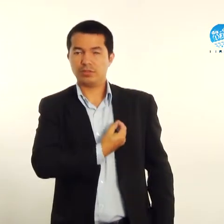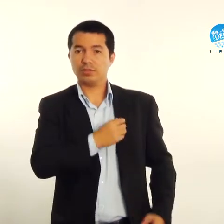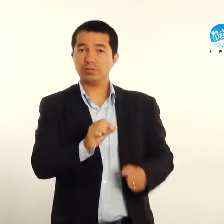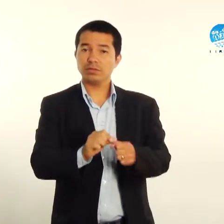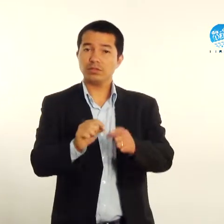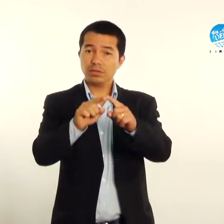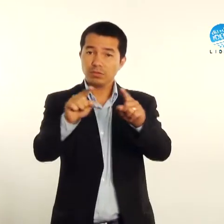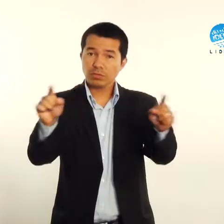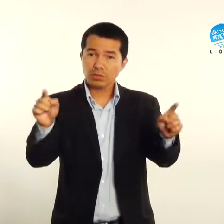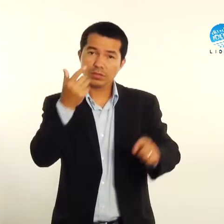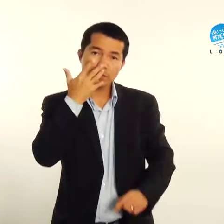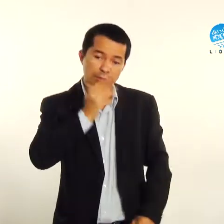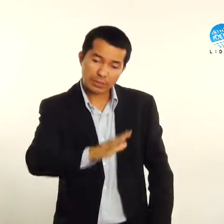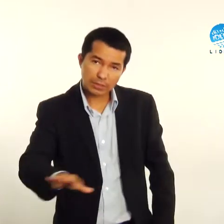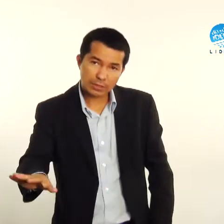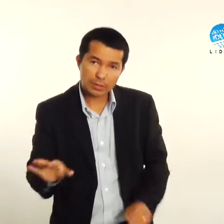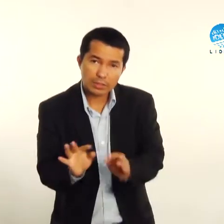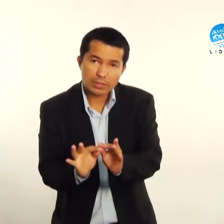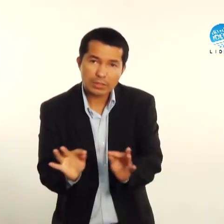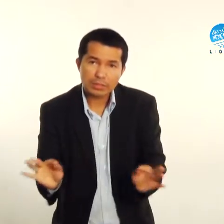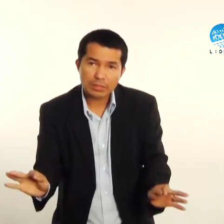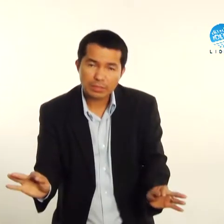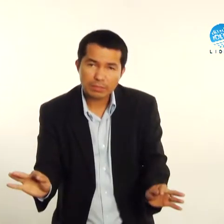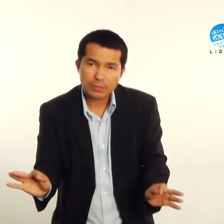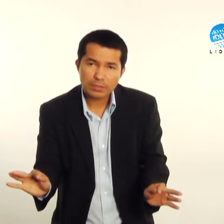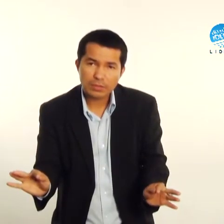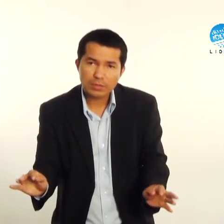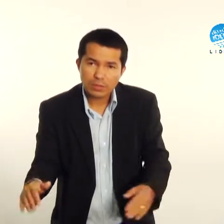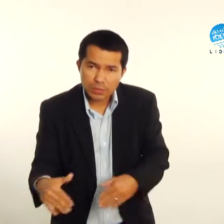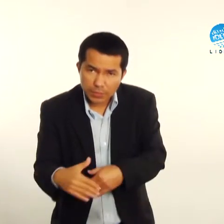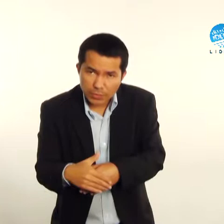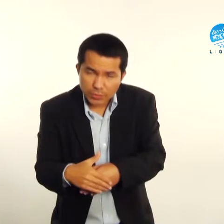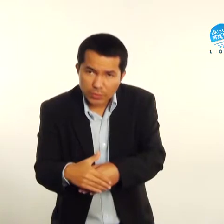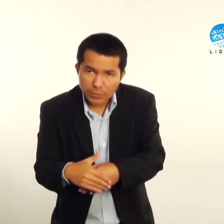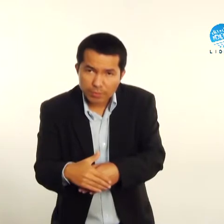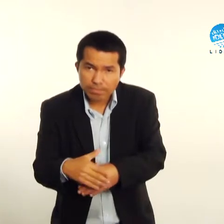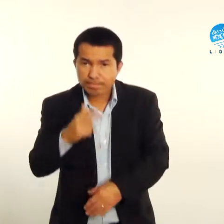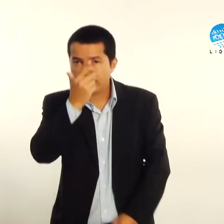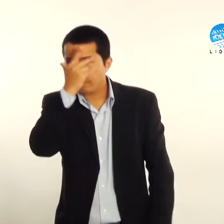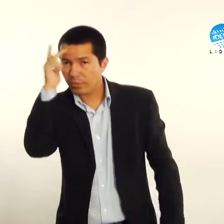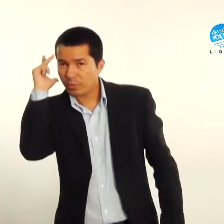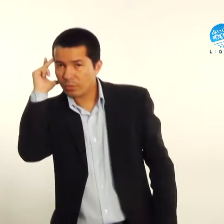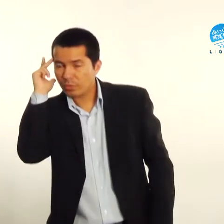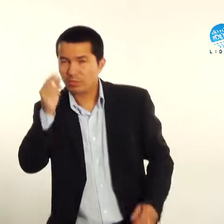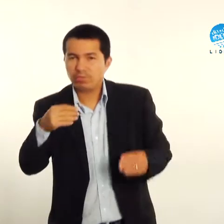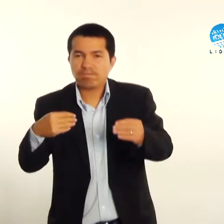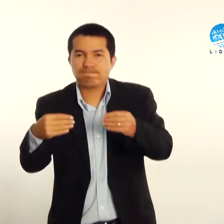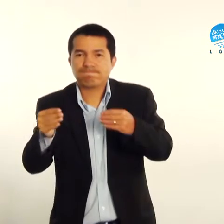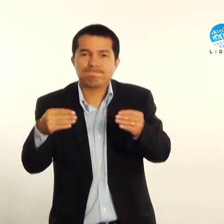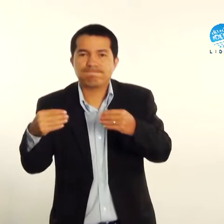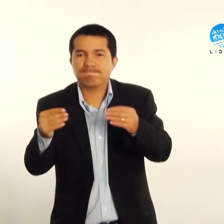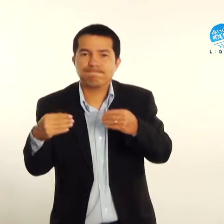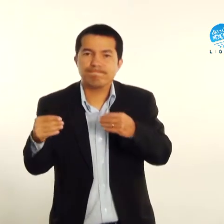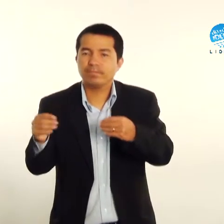fazer de você um pequenino, pessoa simples, pessoa humilde, pessoa